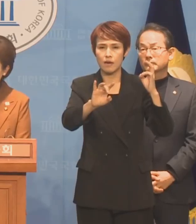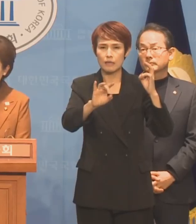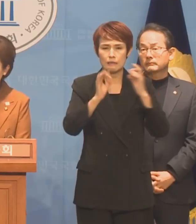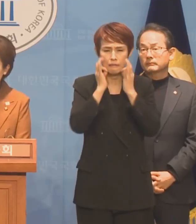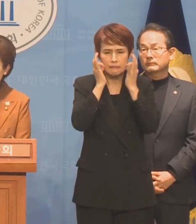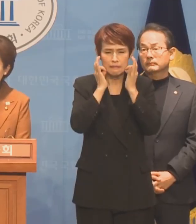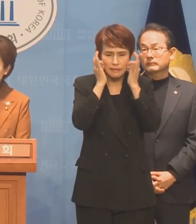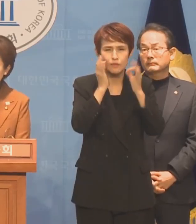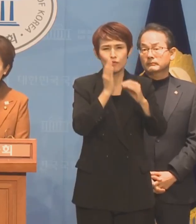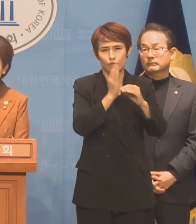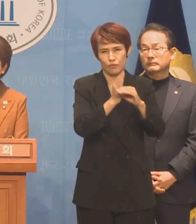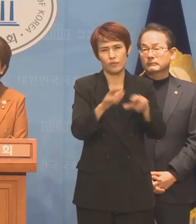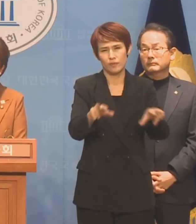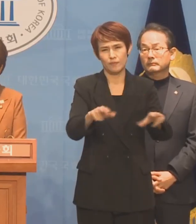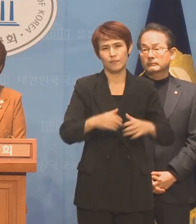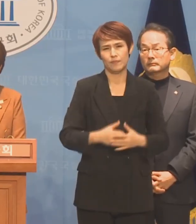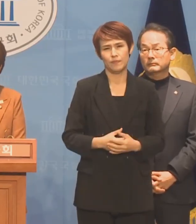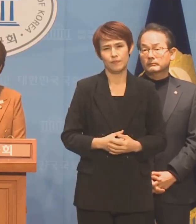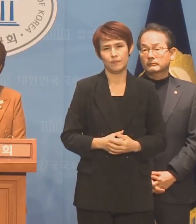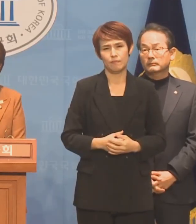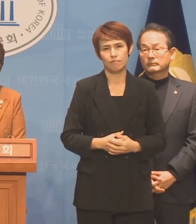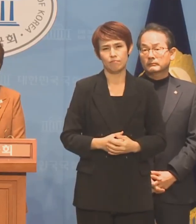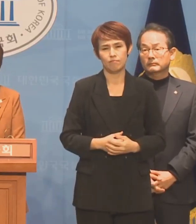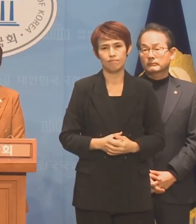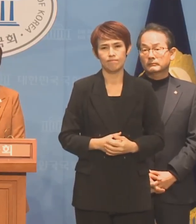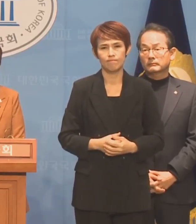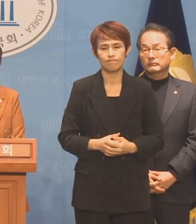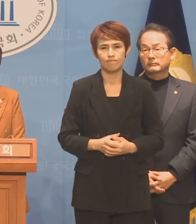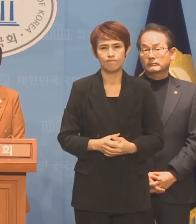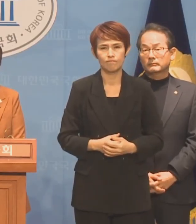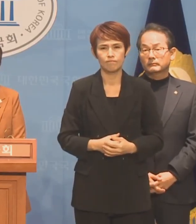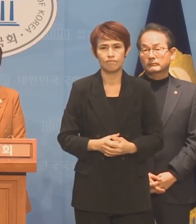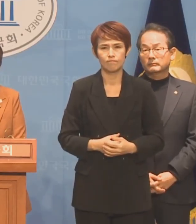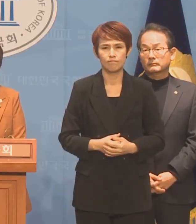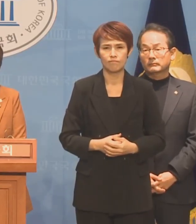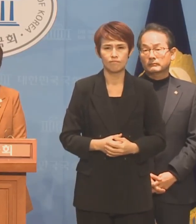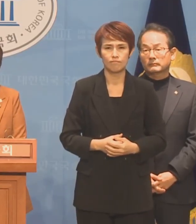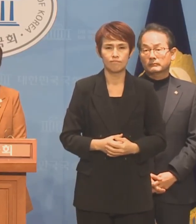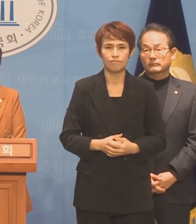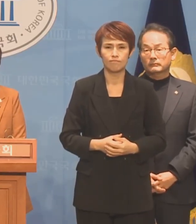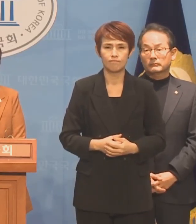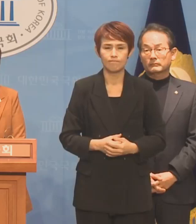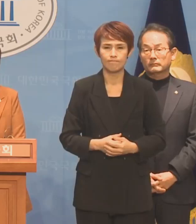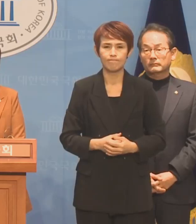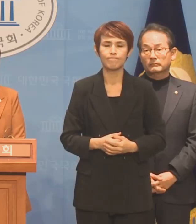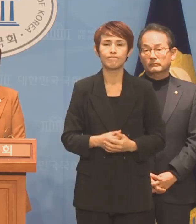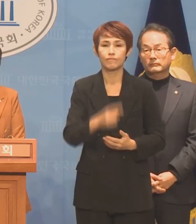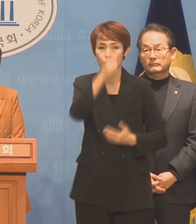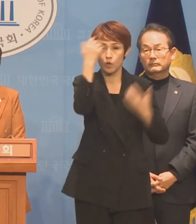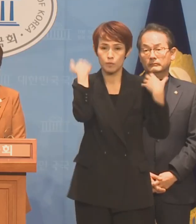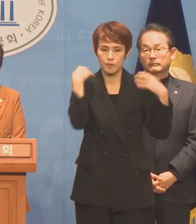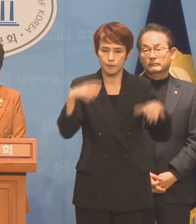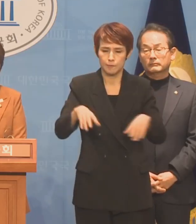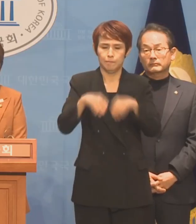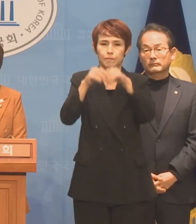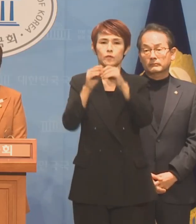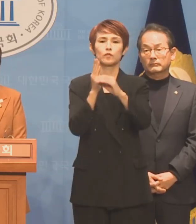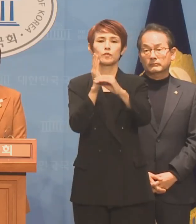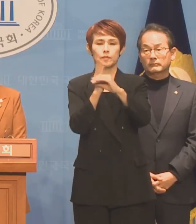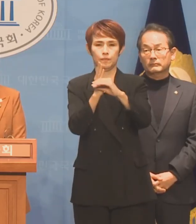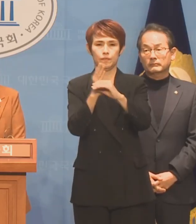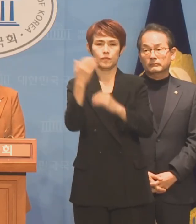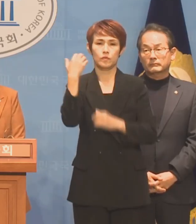도생하고 있다고 하는 얘기들을 심심치 않게 듣고 있습니다. 컨트롤 타워의 제대로 된 역할이